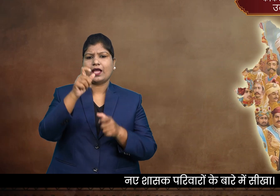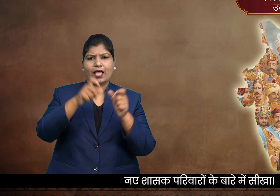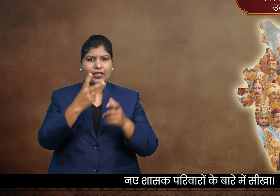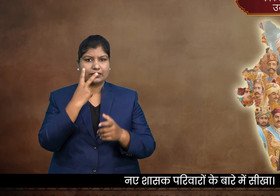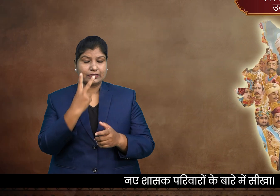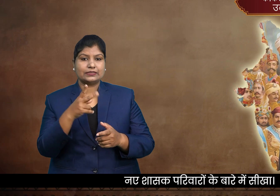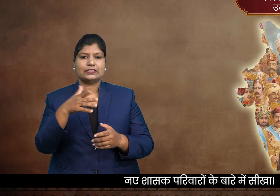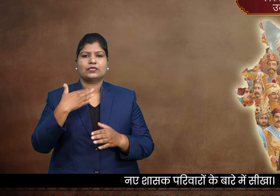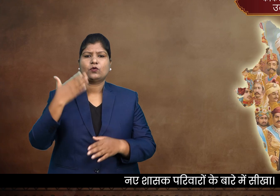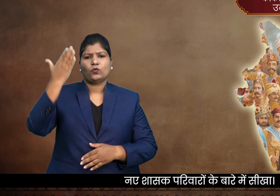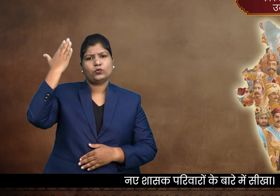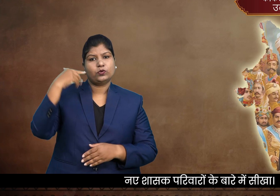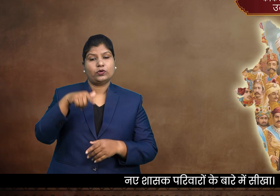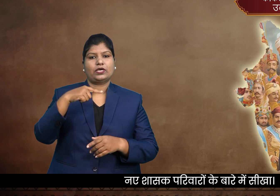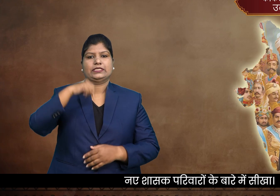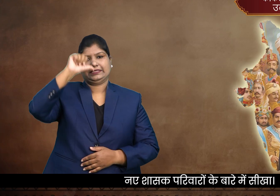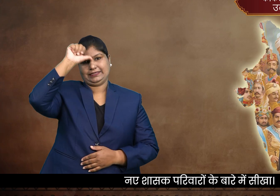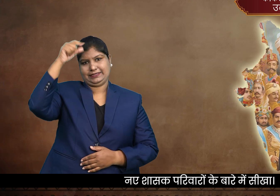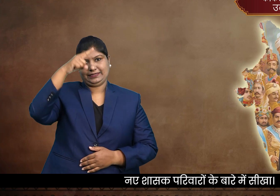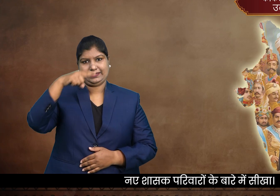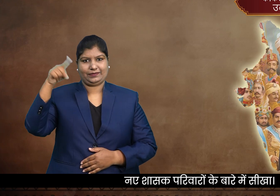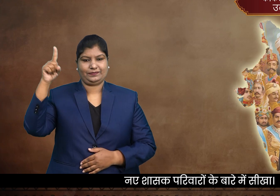सीखा।